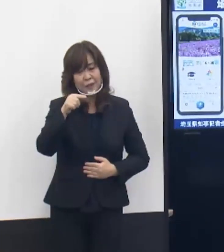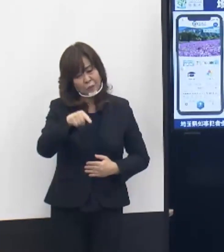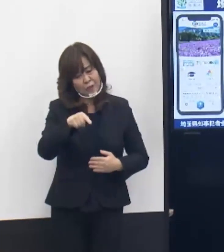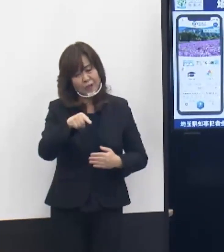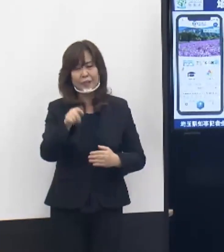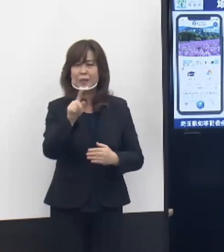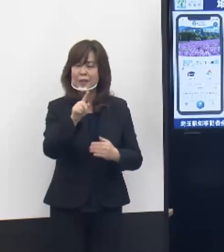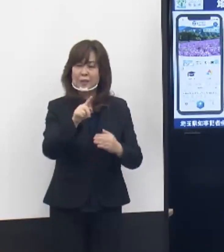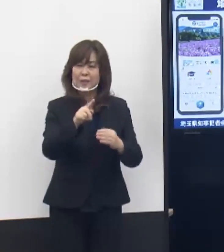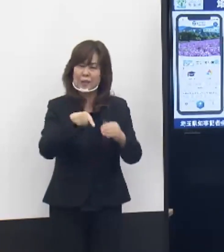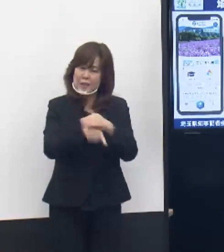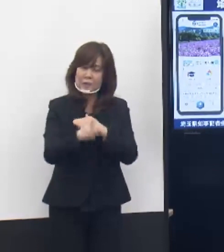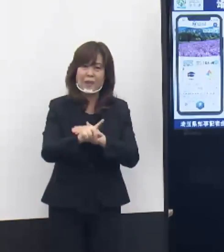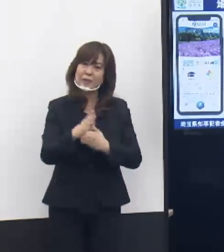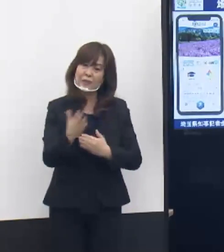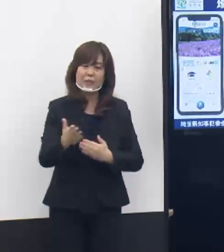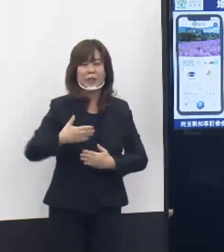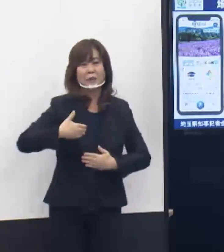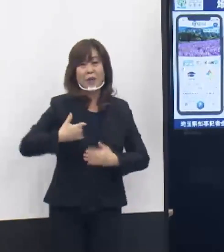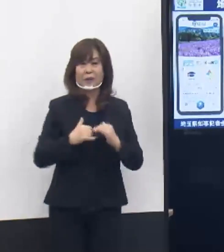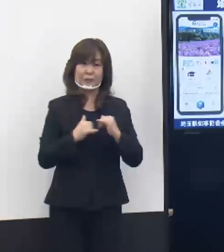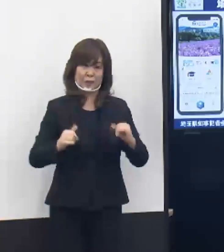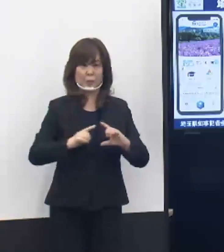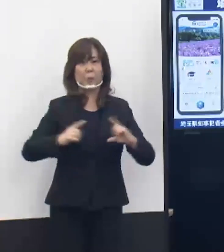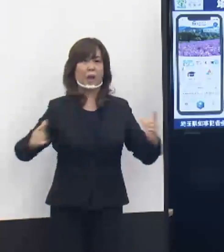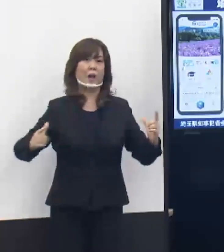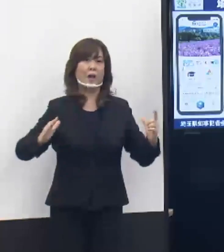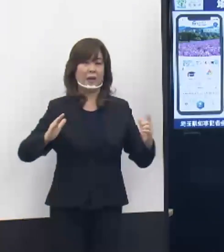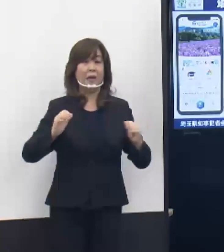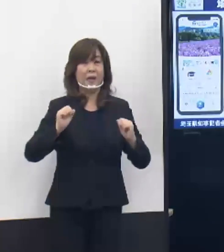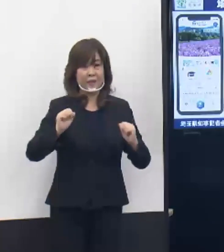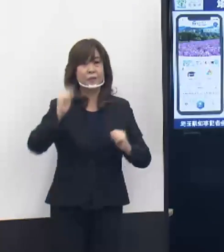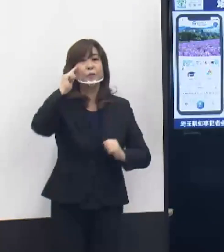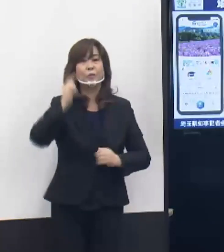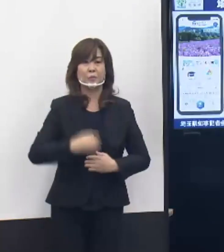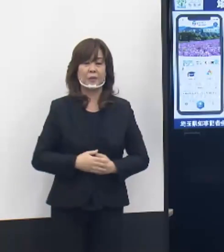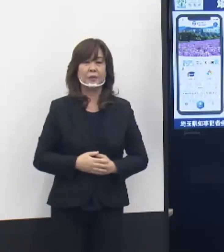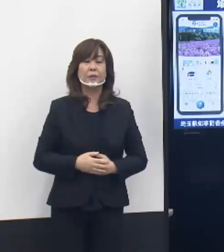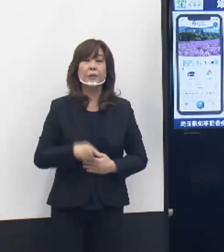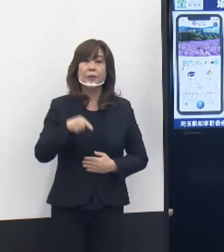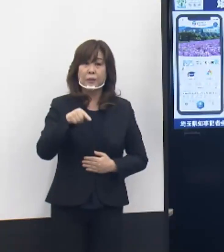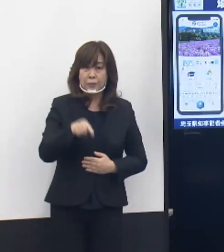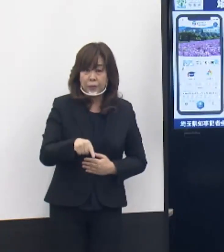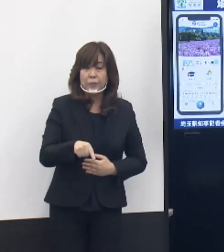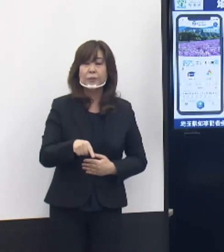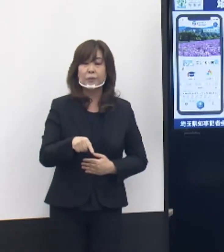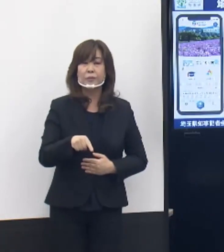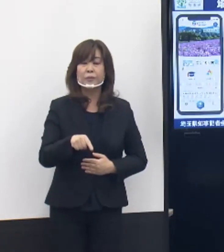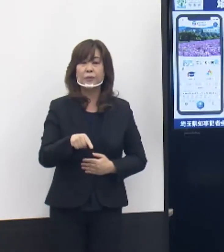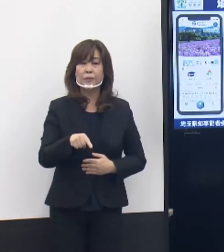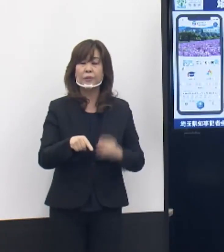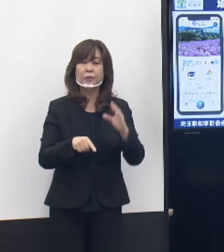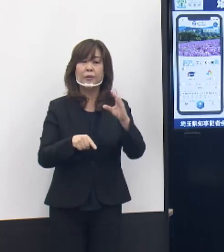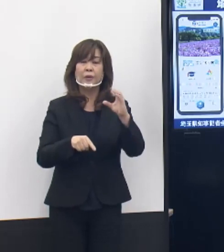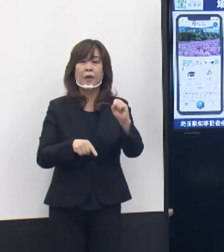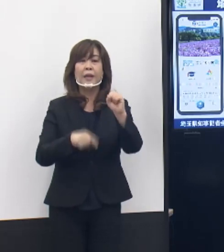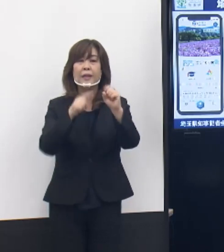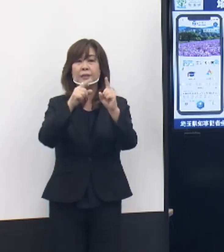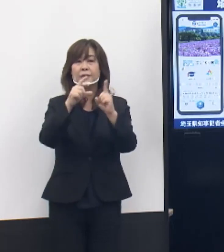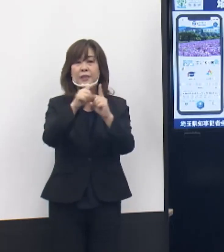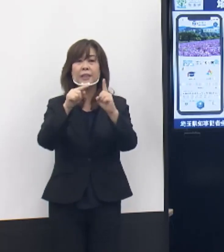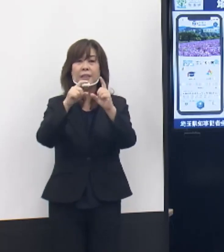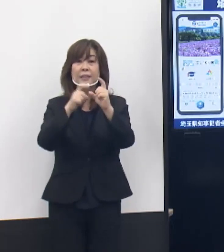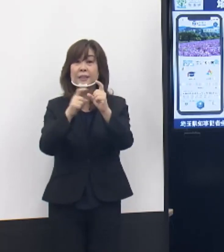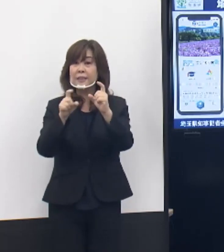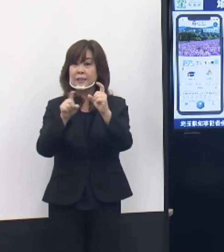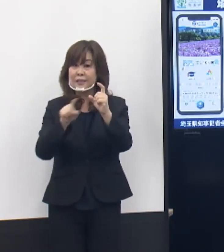ていうのが、分からない方も多いと思うんですけれども、SDGs そのものがなぜ 大切なのかっていうのをちょっと知事